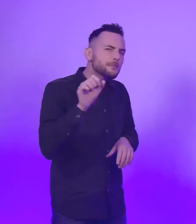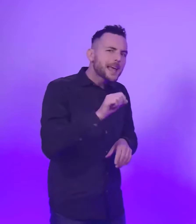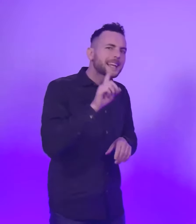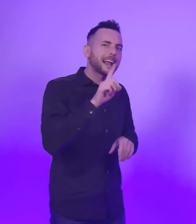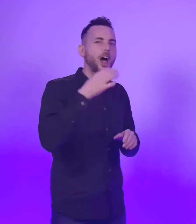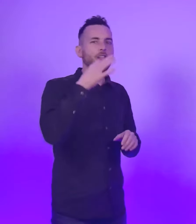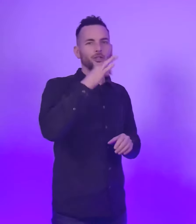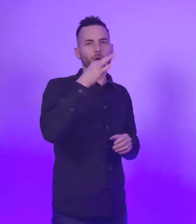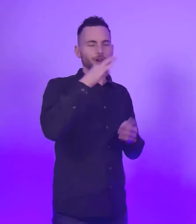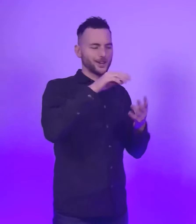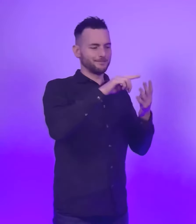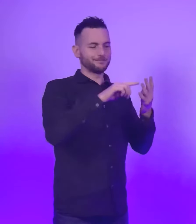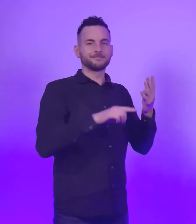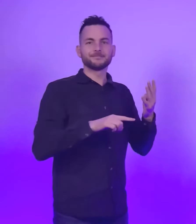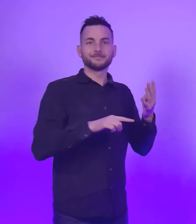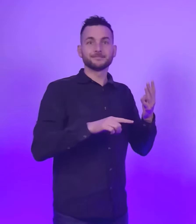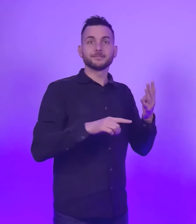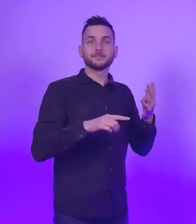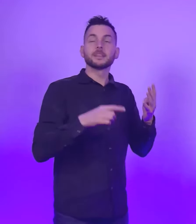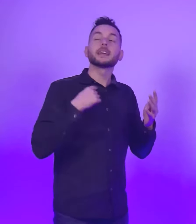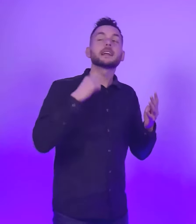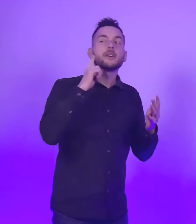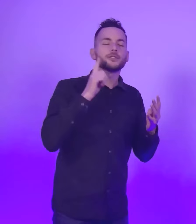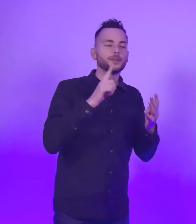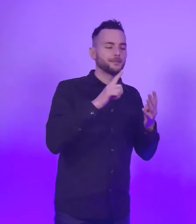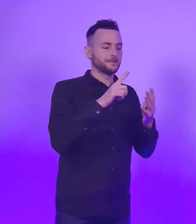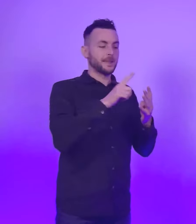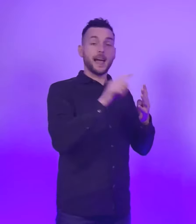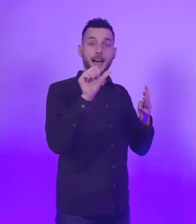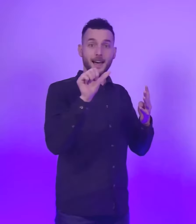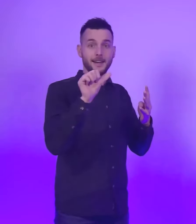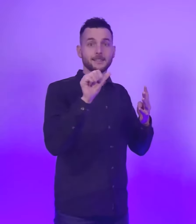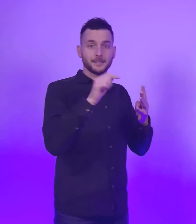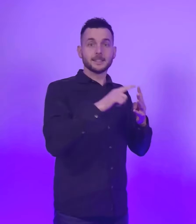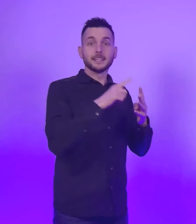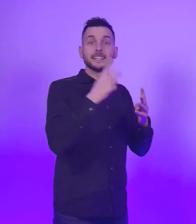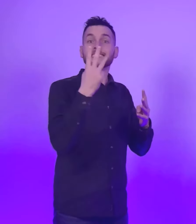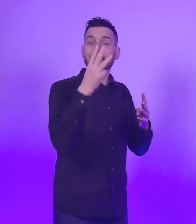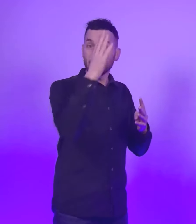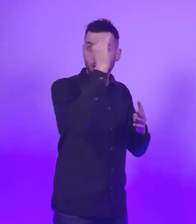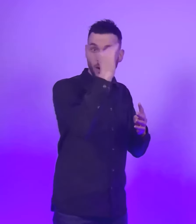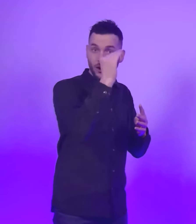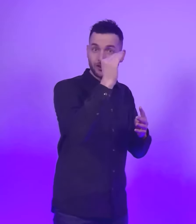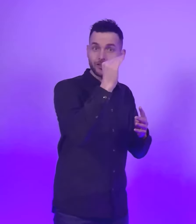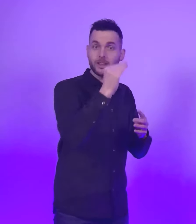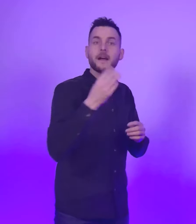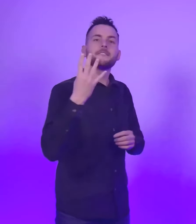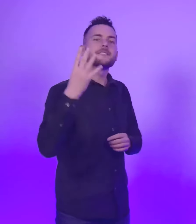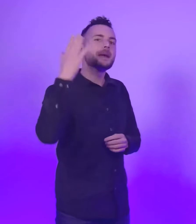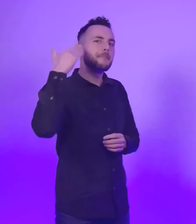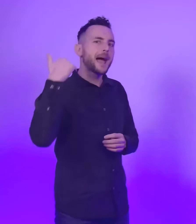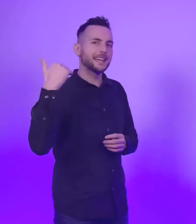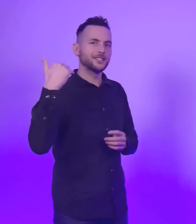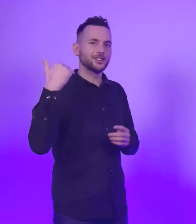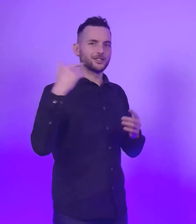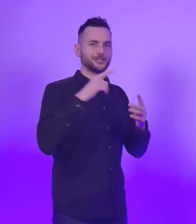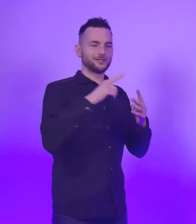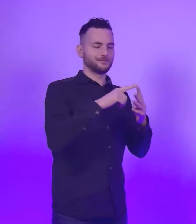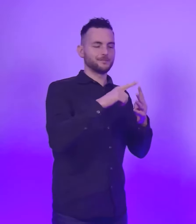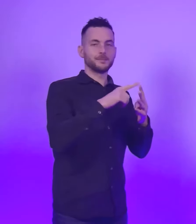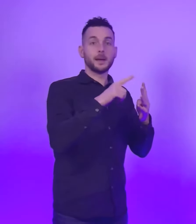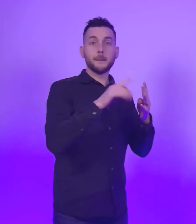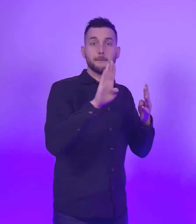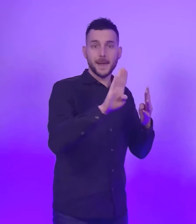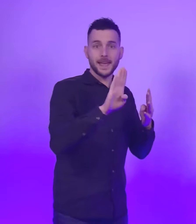Oké. Okay. Ik luister. Ja, ik luister mee. A. 3 jongens en 4 meisjes.